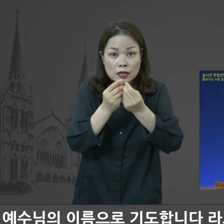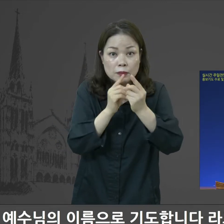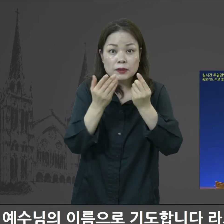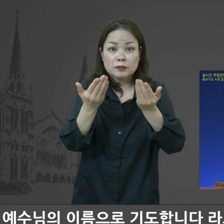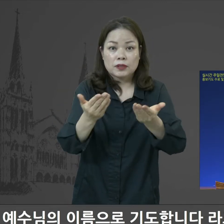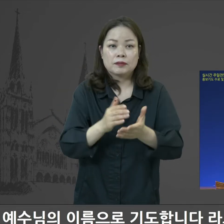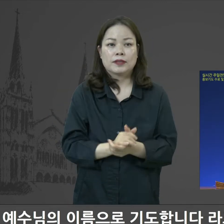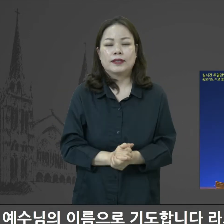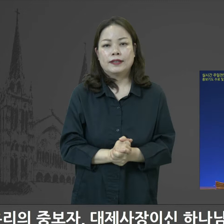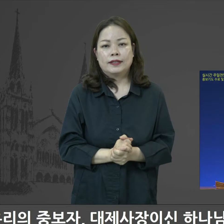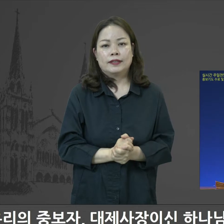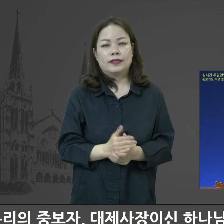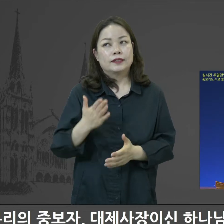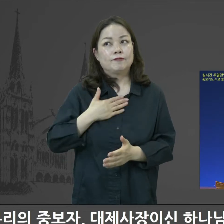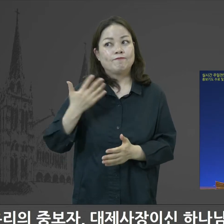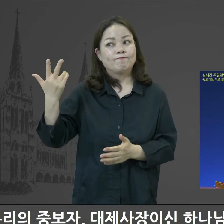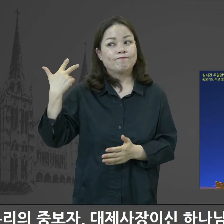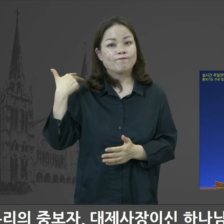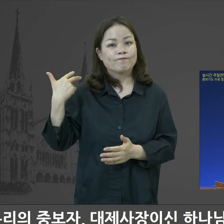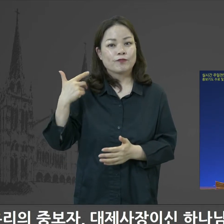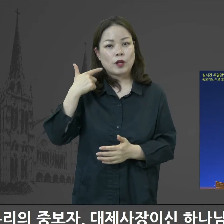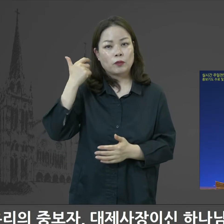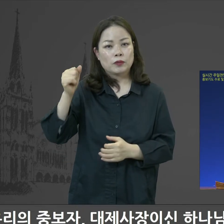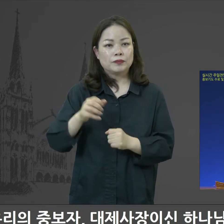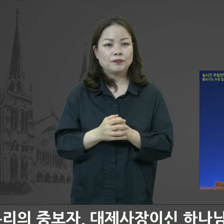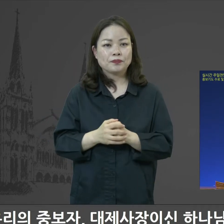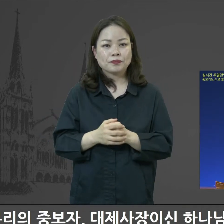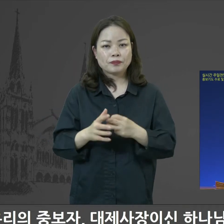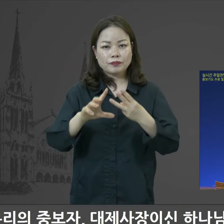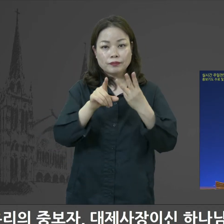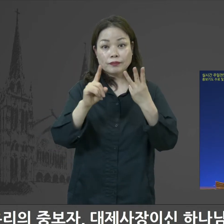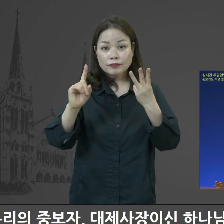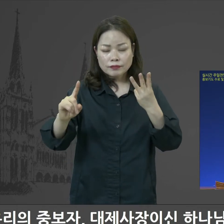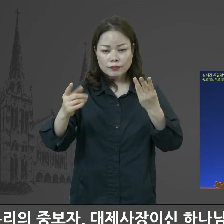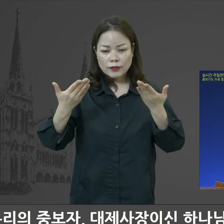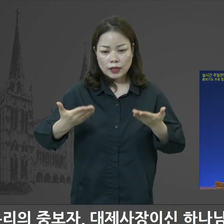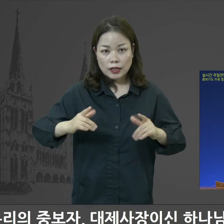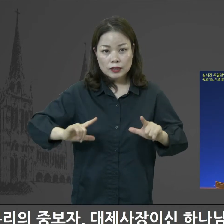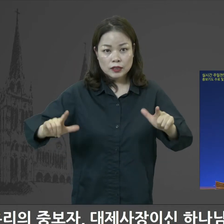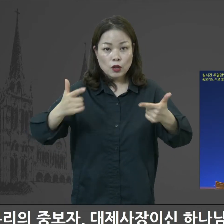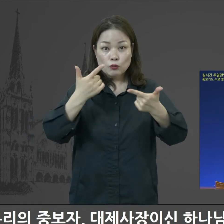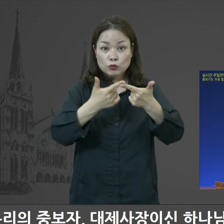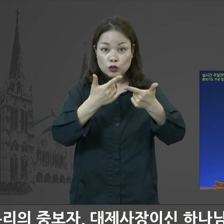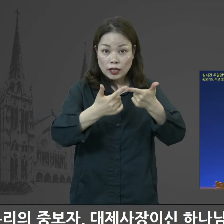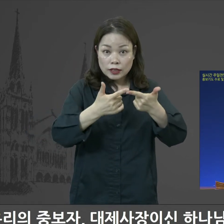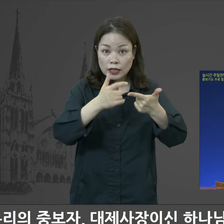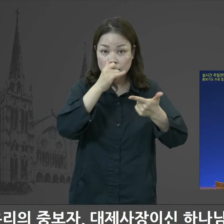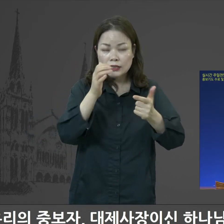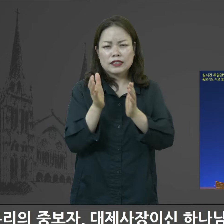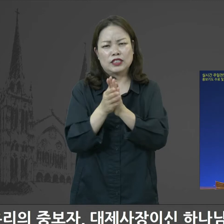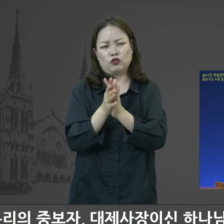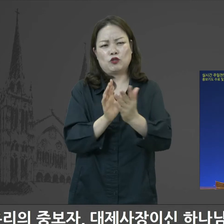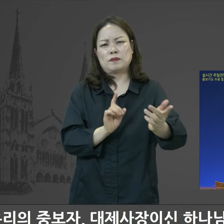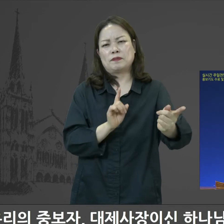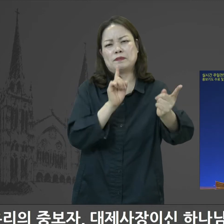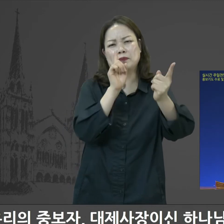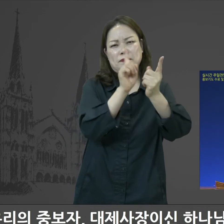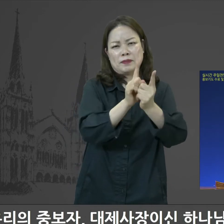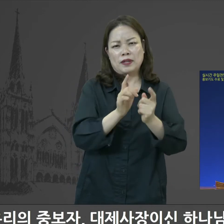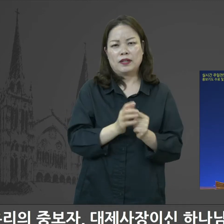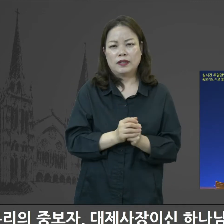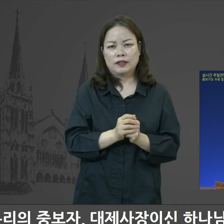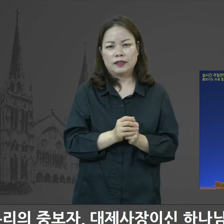들어볼까요? 제가 지난주 3.1절 공휴일에 부산에 있는 친구를 만났습니다.